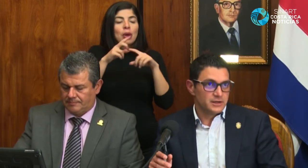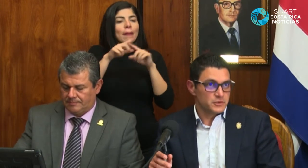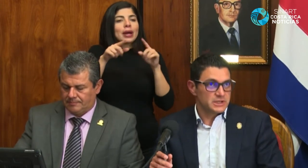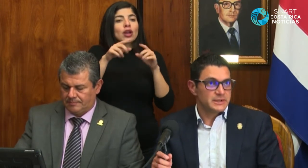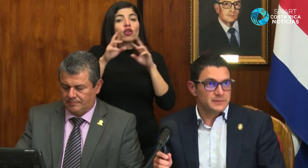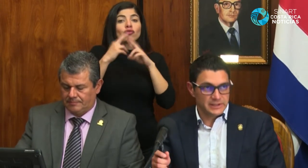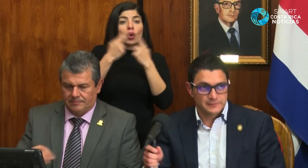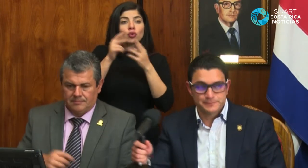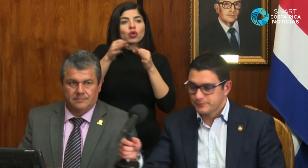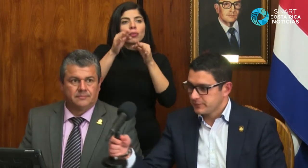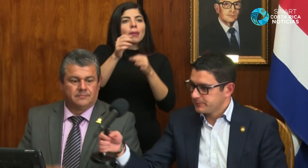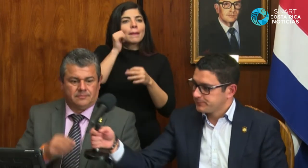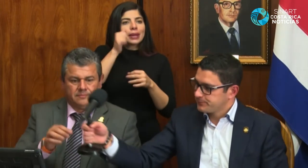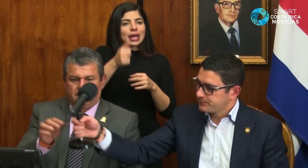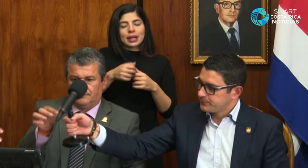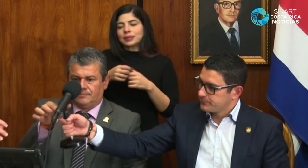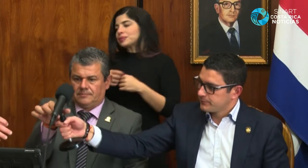para posiblemente mañana.